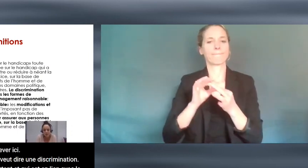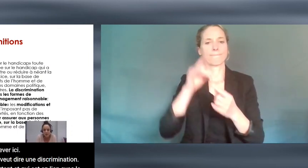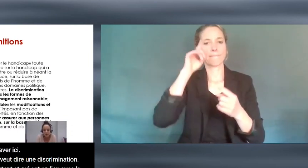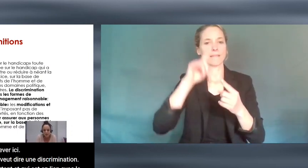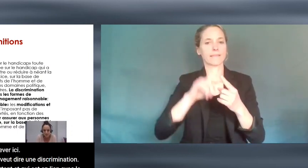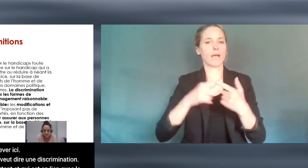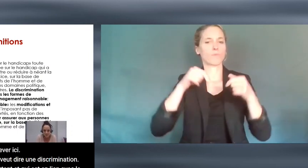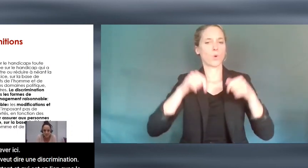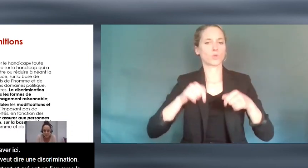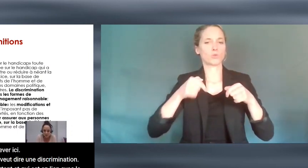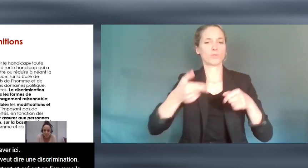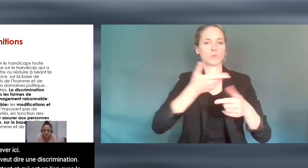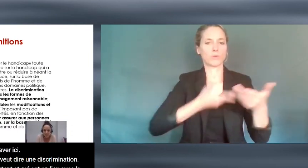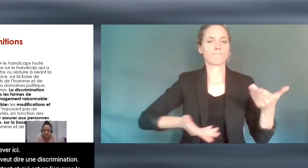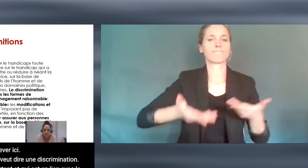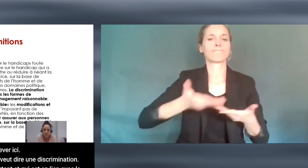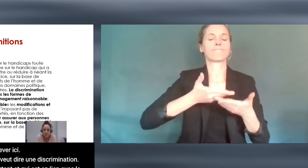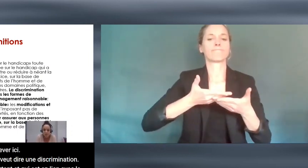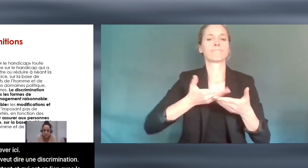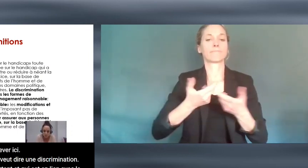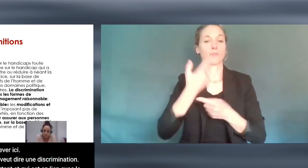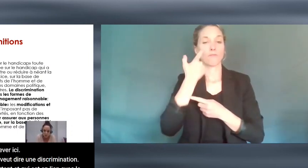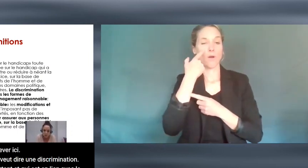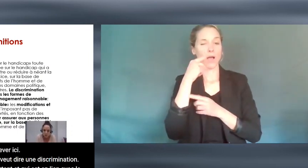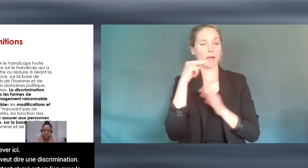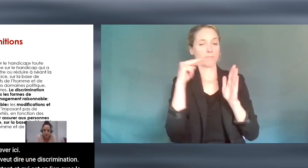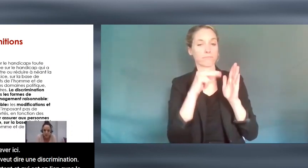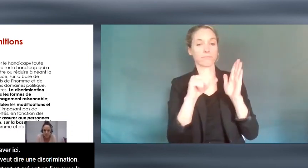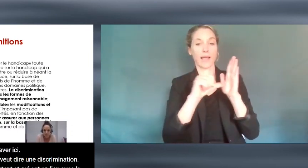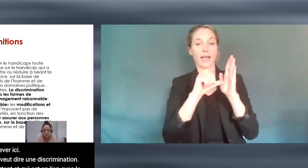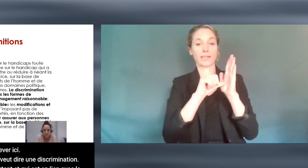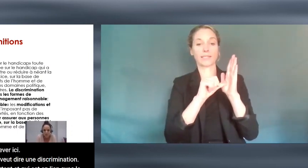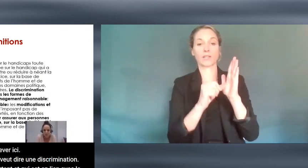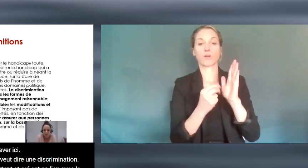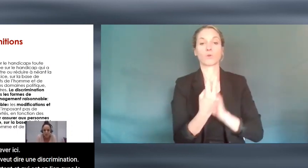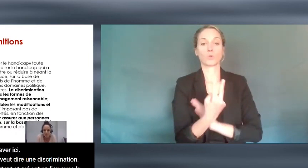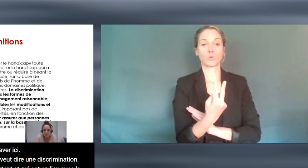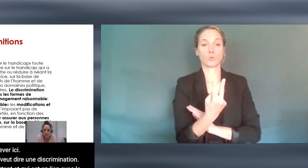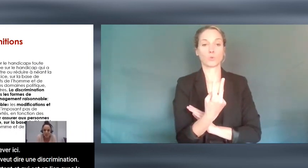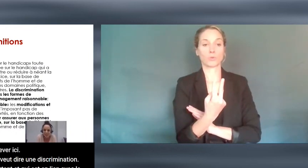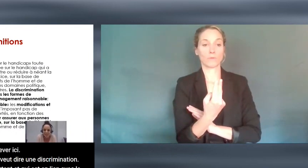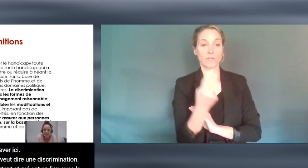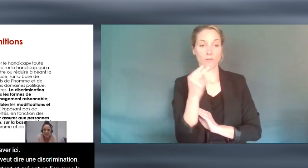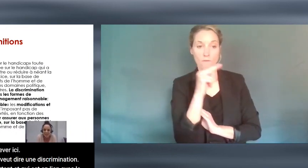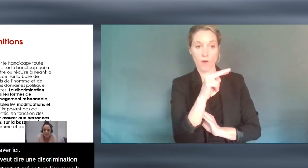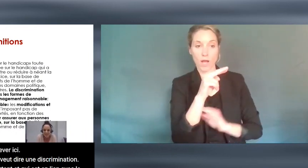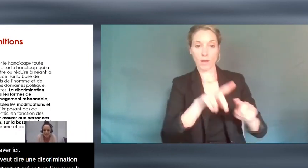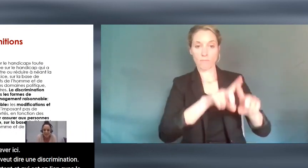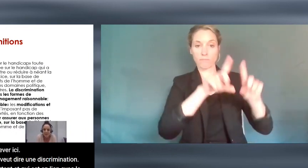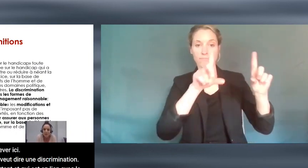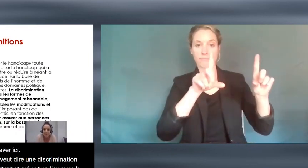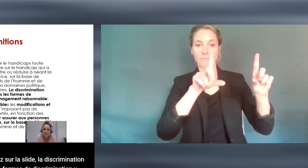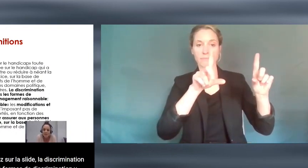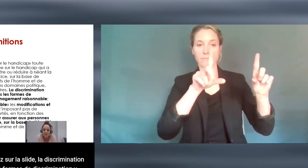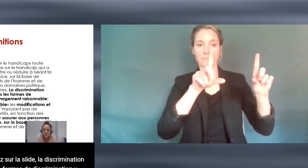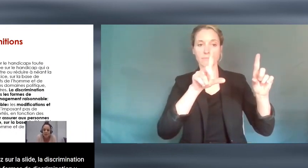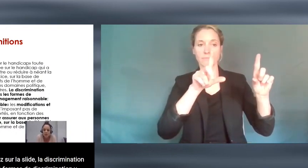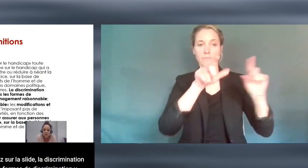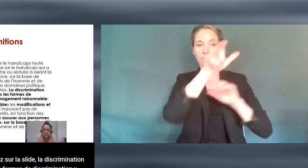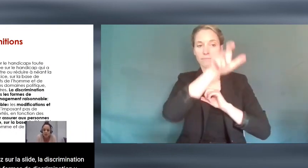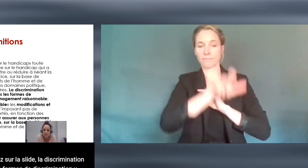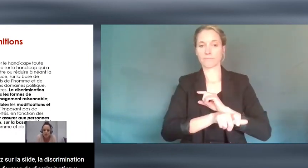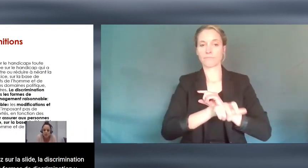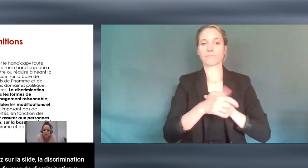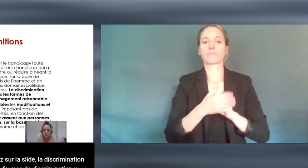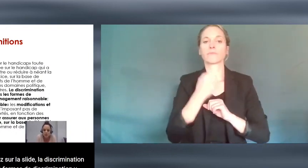aujourd'hui, c'est-à-dire si vous regardez cet article 2 que vous voyez maintenant sur le slide, c'est que la